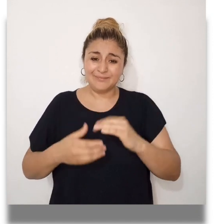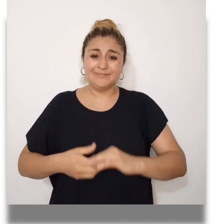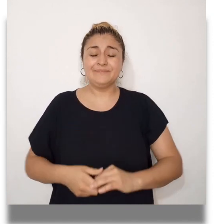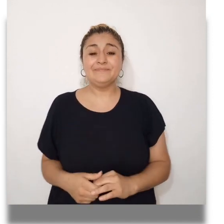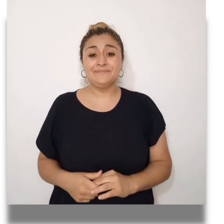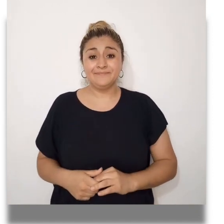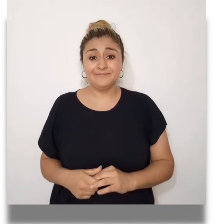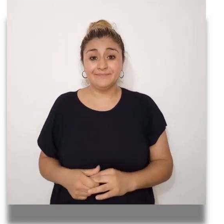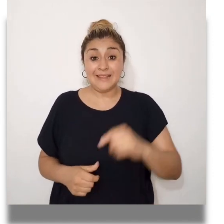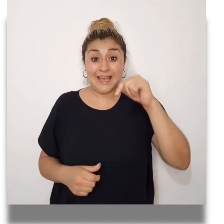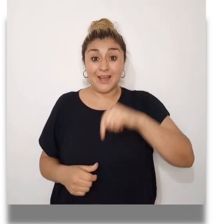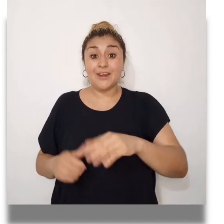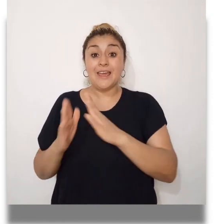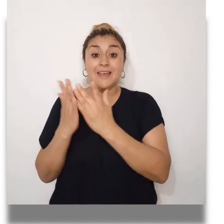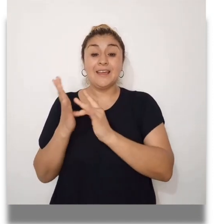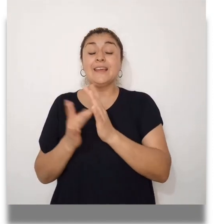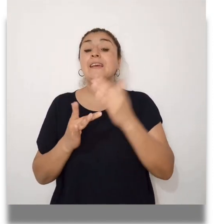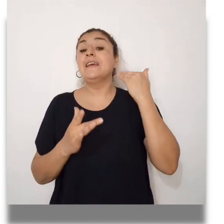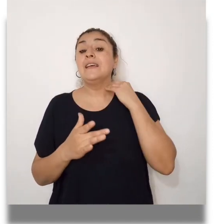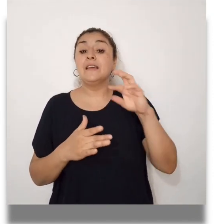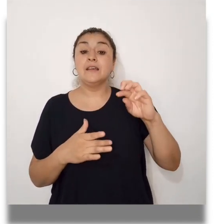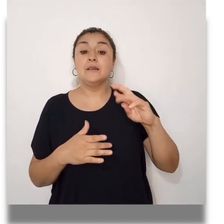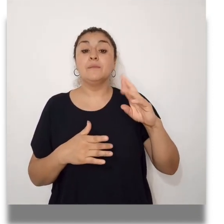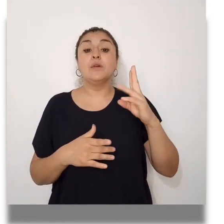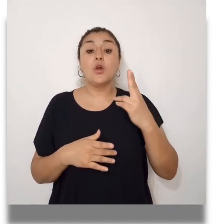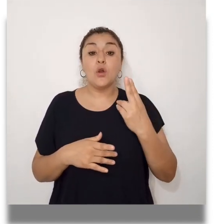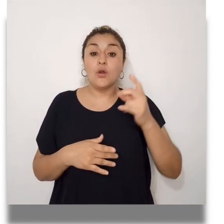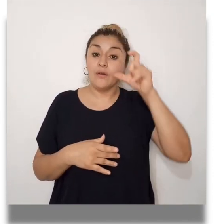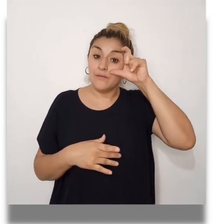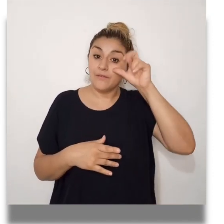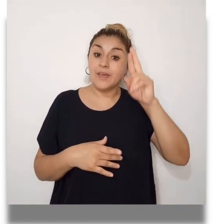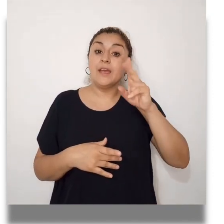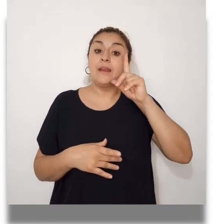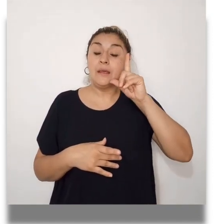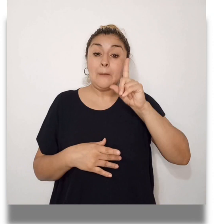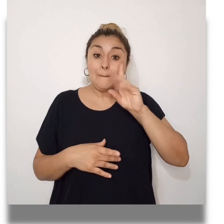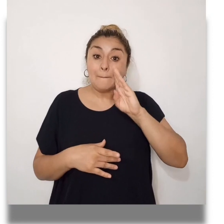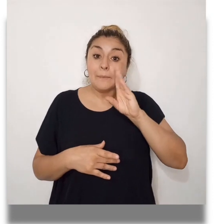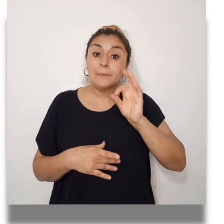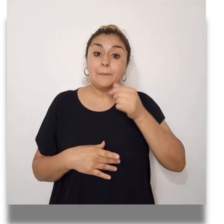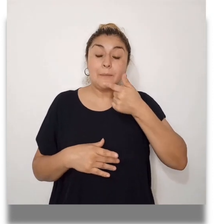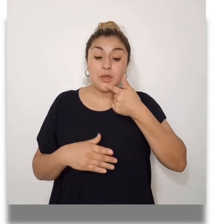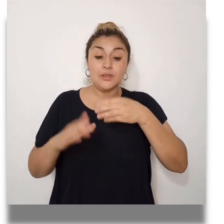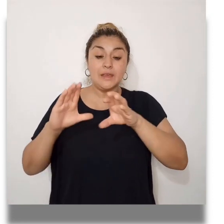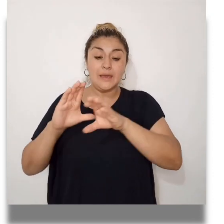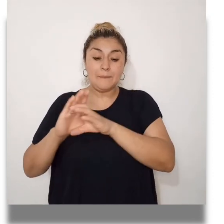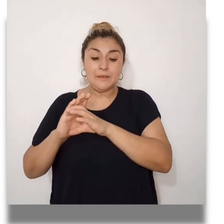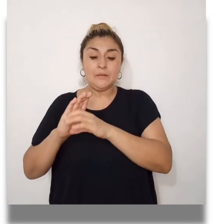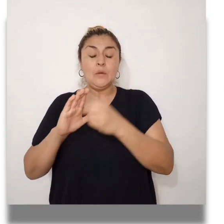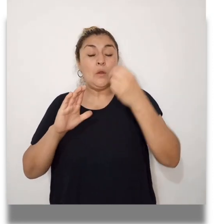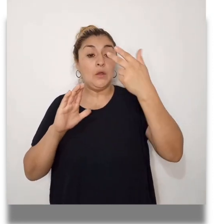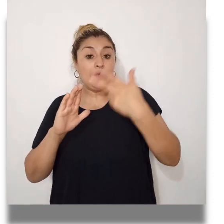Leamos Proverbios capítulo 23, versículo 17.